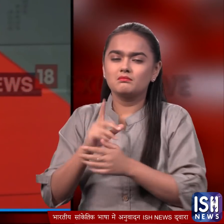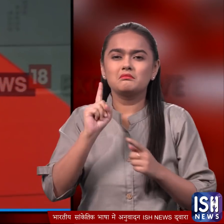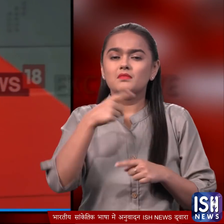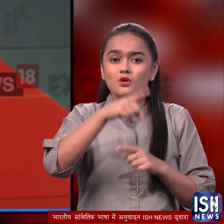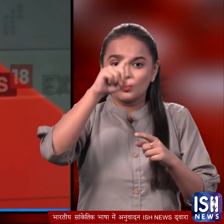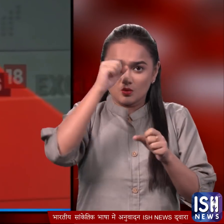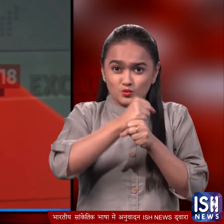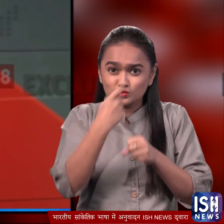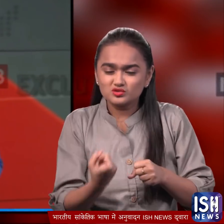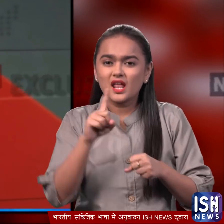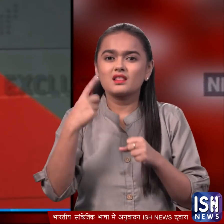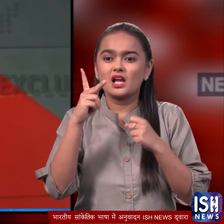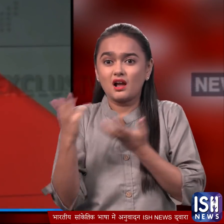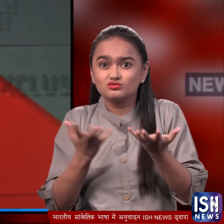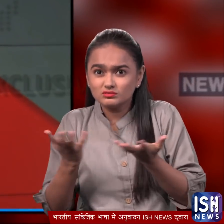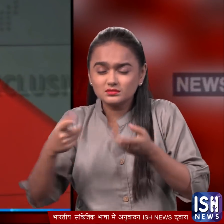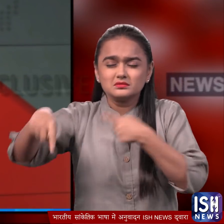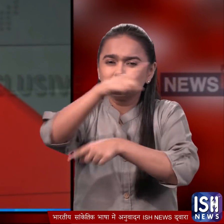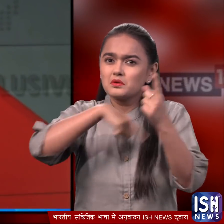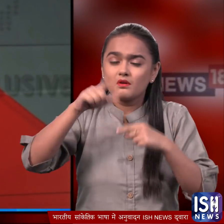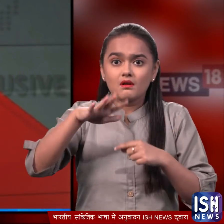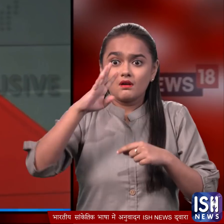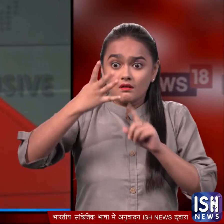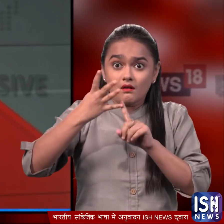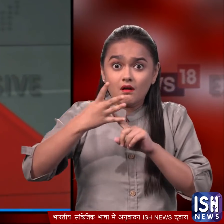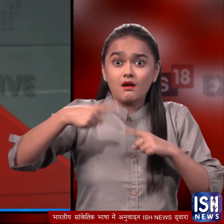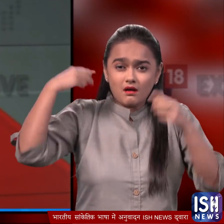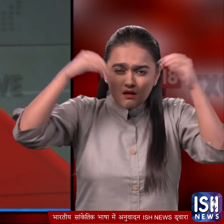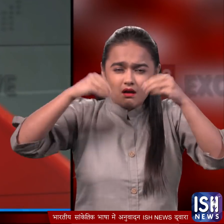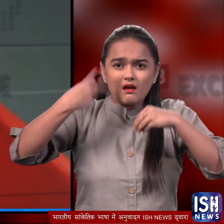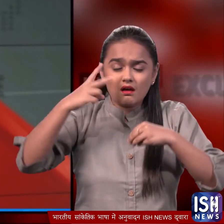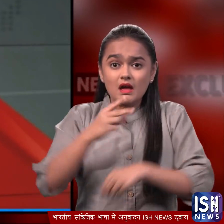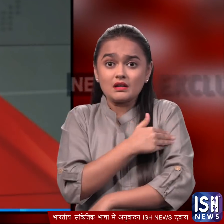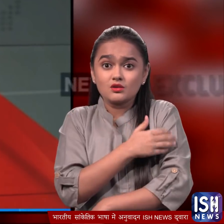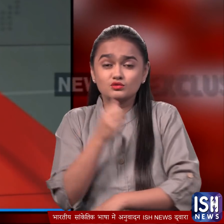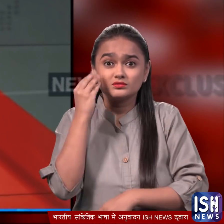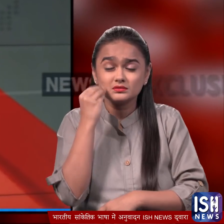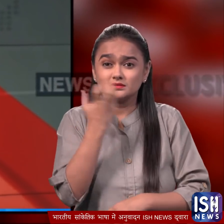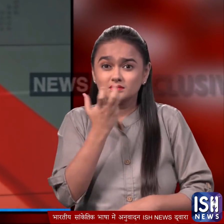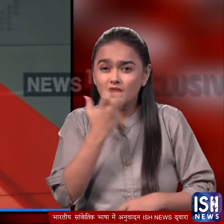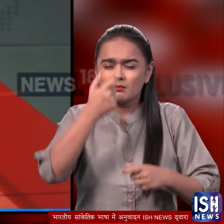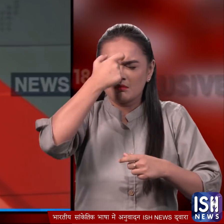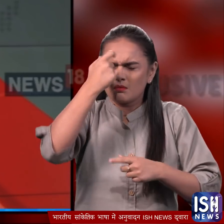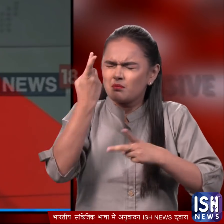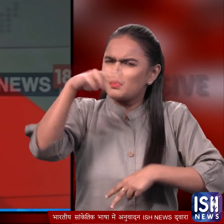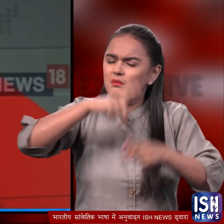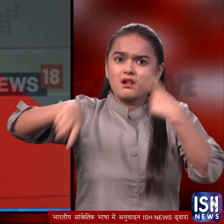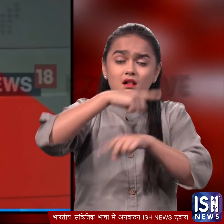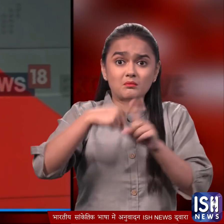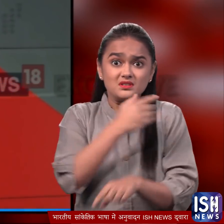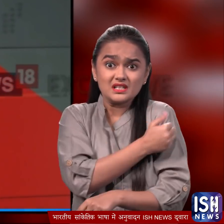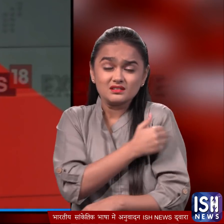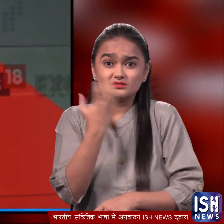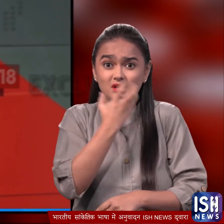के सौराष्ट्र और कच्छ इलाकों में लगातार चौथे दिन भारी बारिश हुई है, जिसकी वजह से राजकोट, जामनगर और जूनागढ़ में हालात ज्यादा खराब हो गए हैं और राजकोट